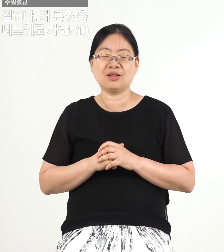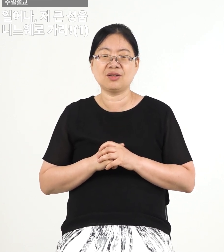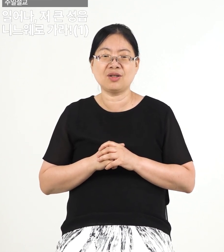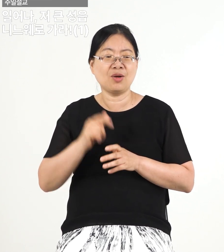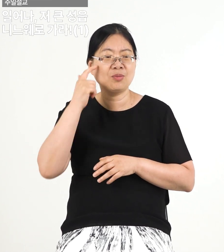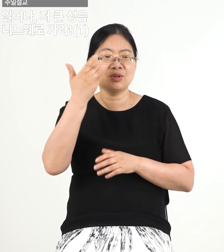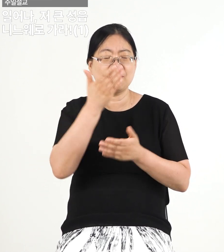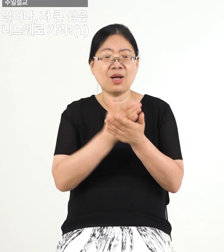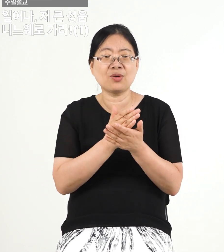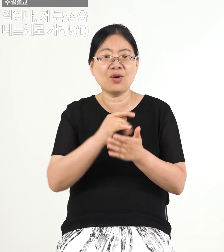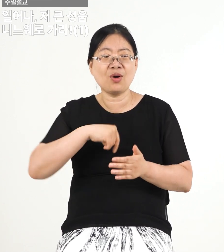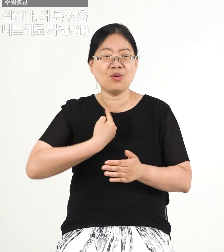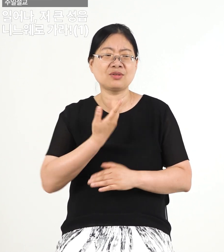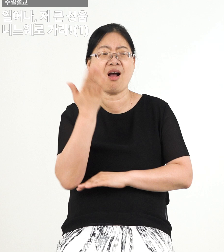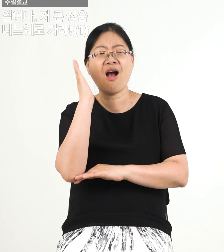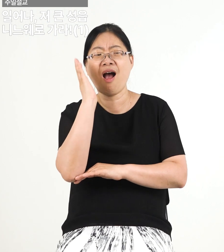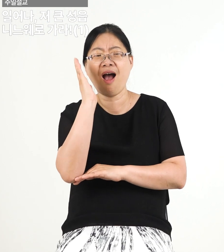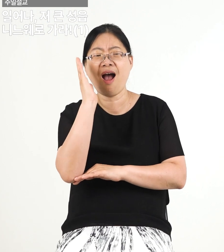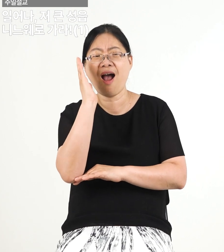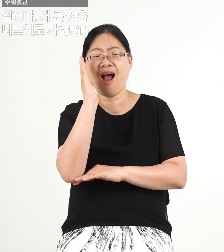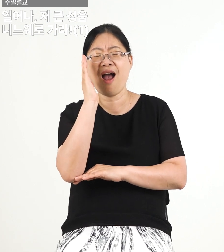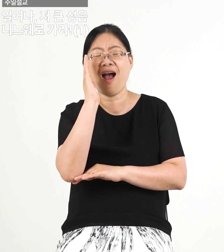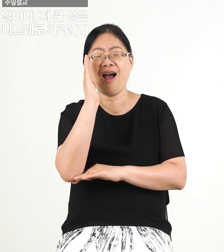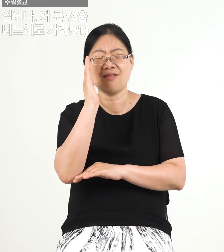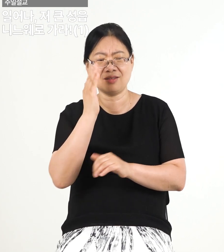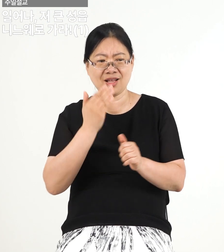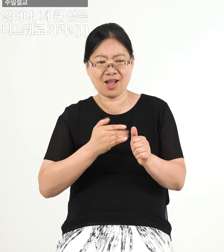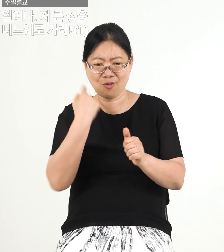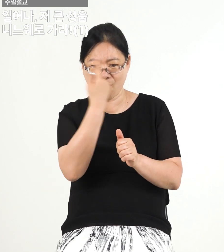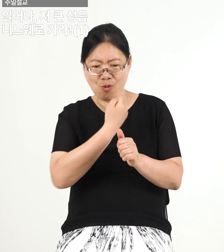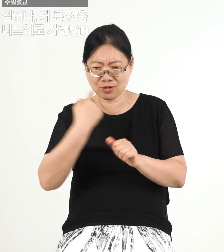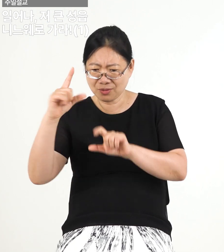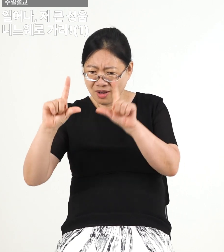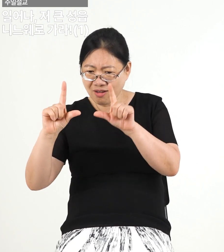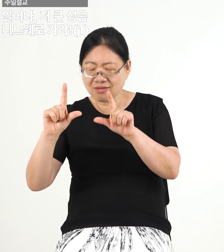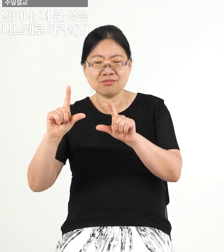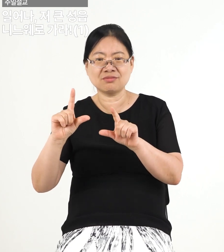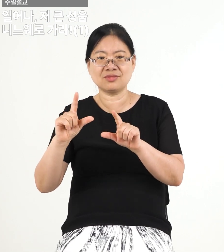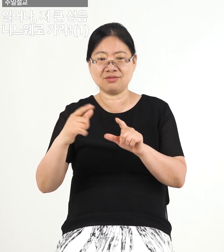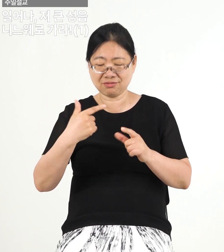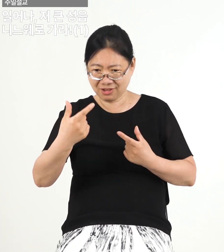묻지 말고 그냥 혼자 해라. 자꾸 그런 표정이 드는데 같이 합시다.